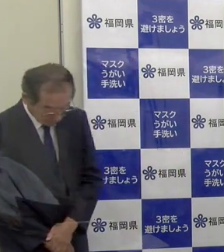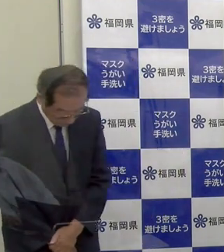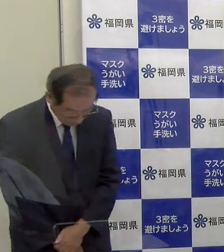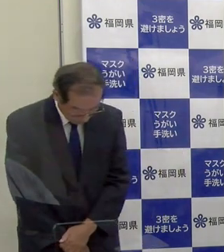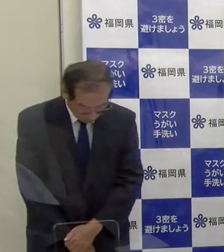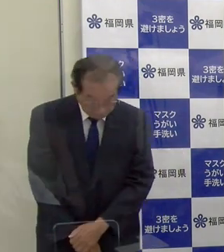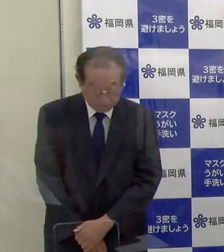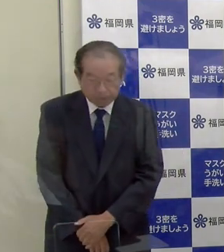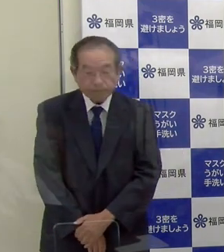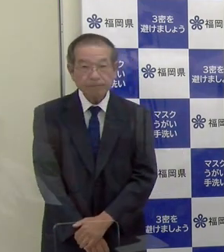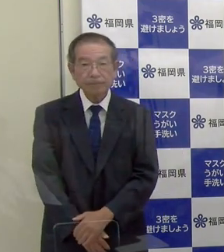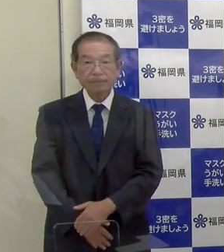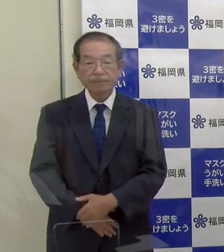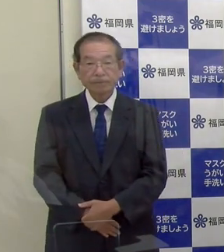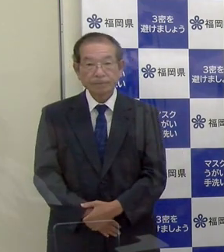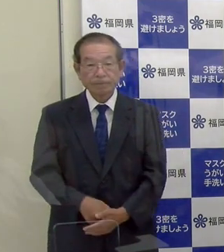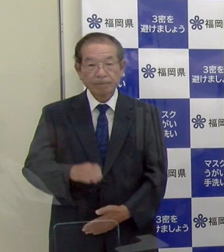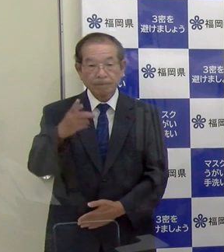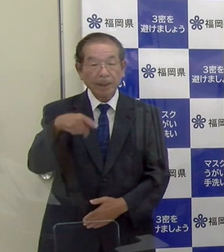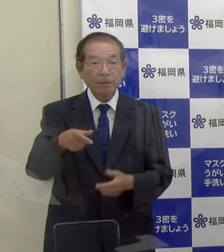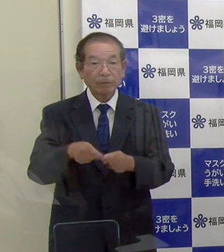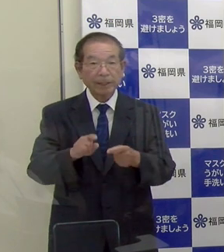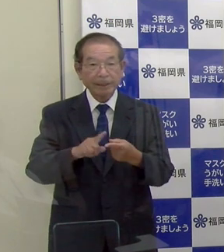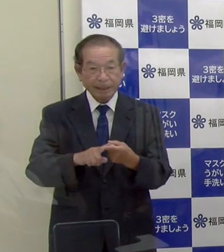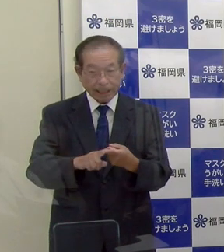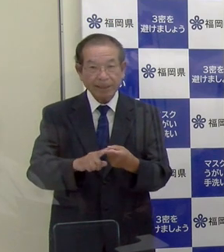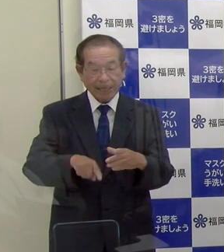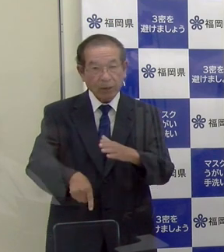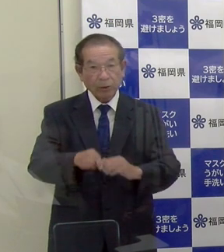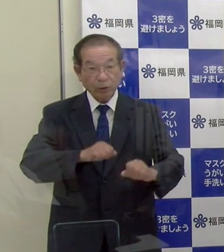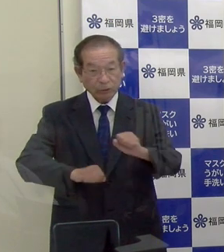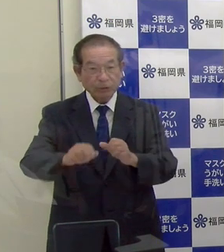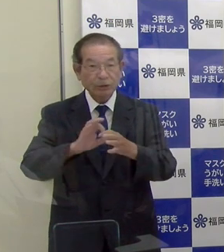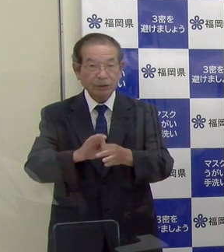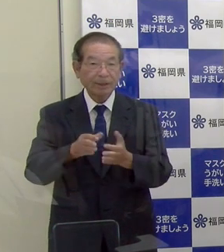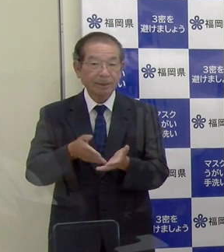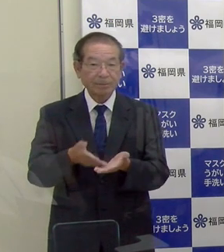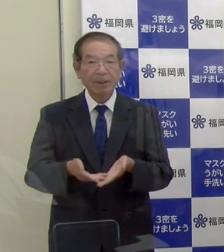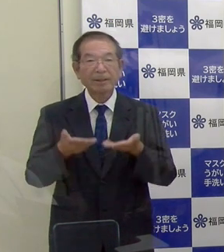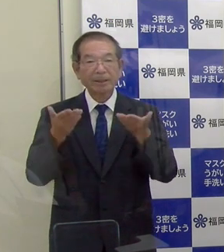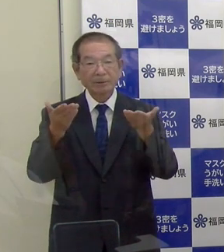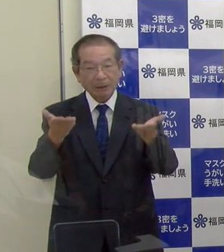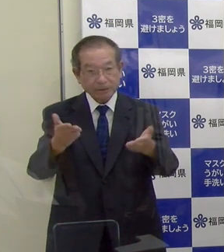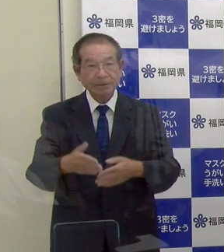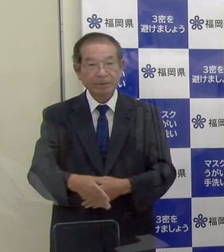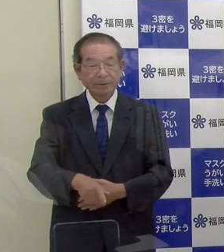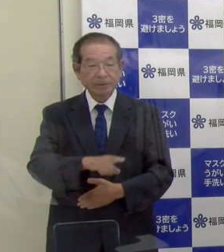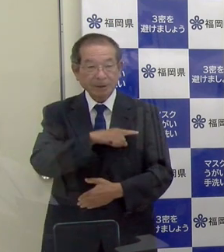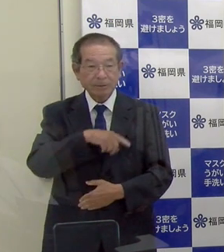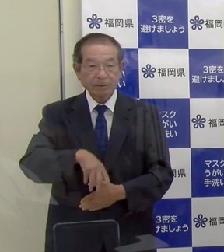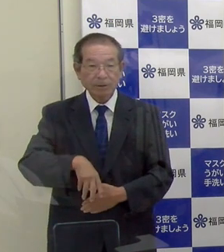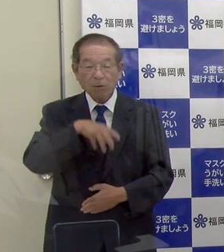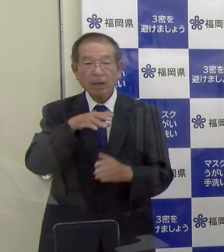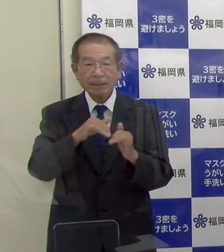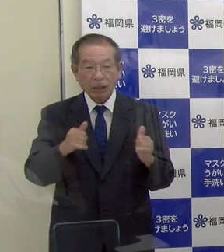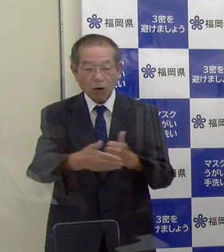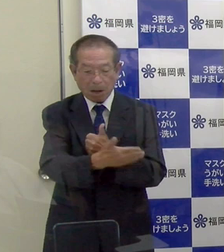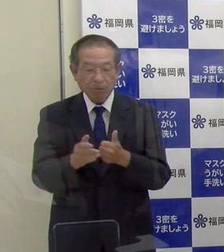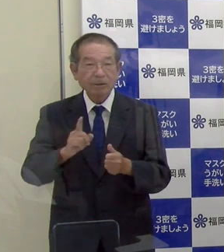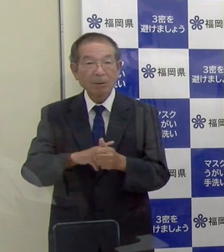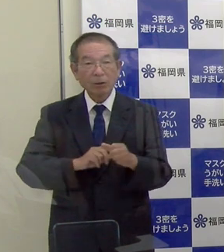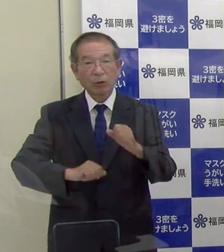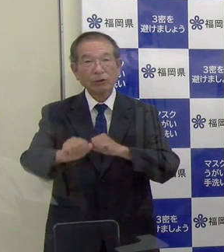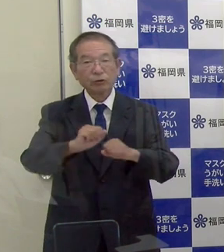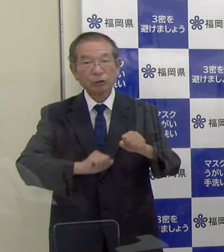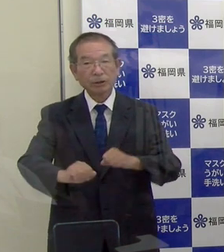このう犬の具体的な取り組みについてご説明を申し上げますまず高齢者を守るための取組でござい